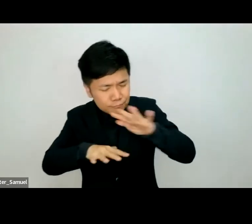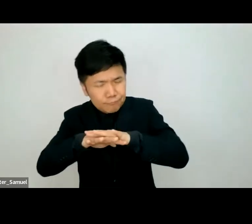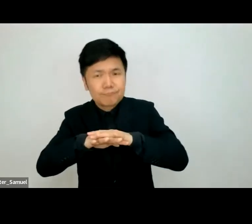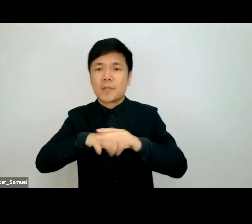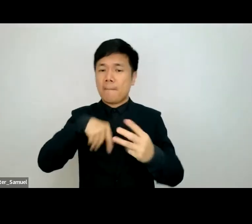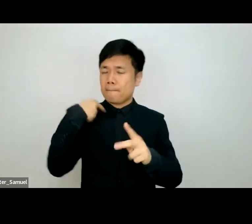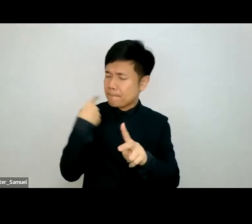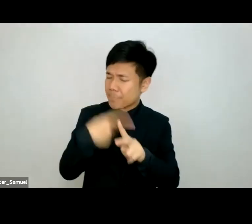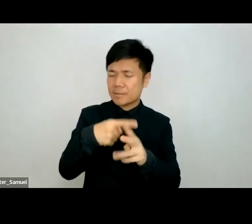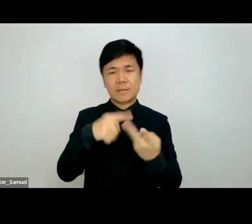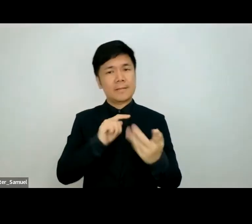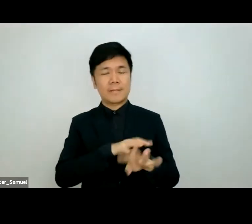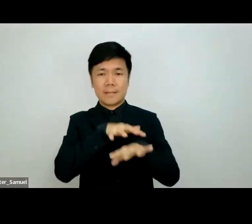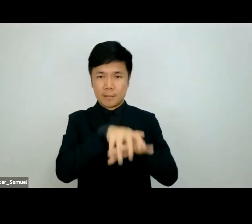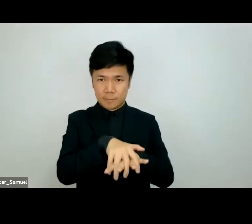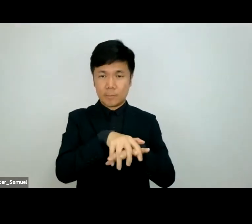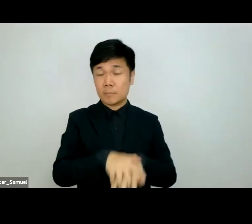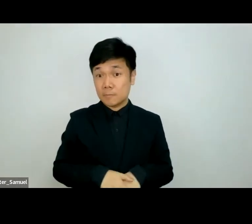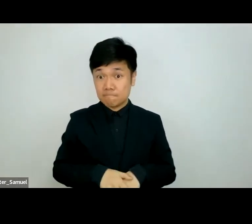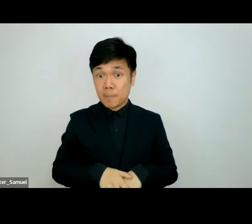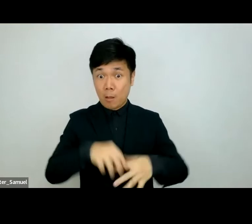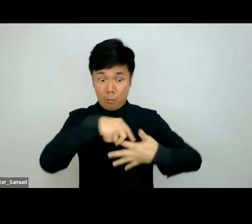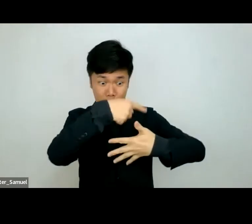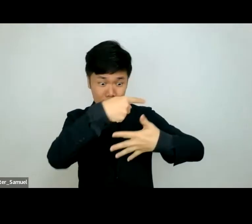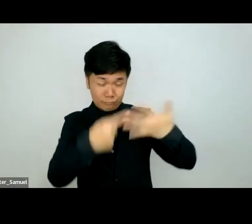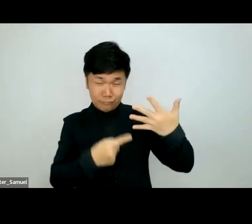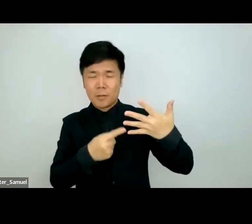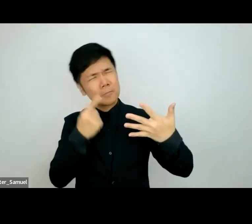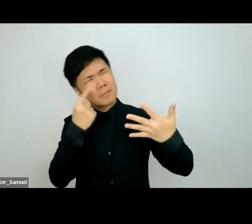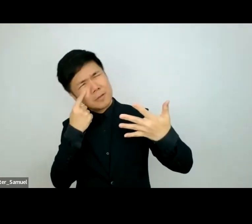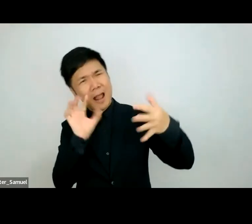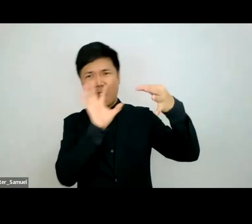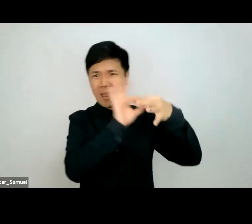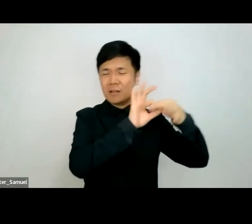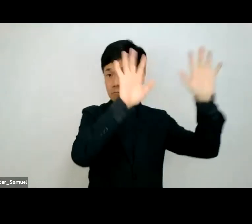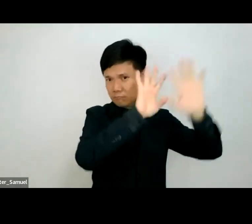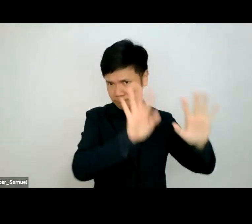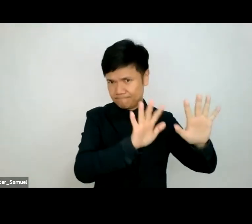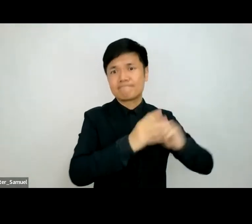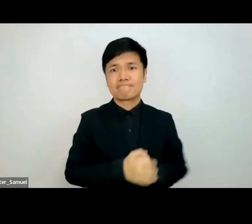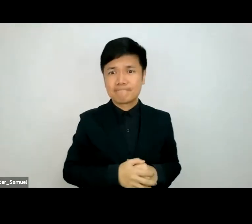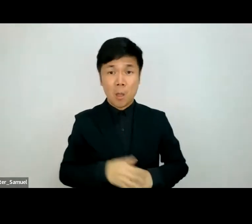handicaps. Et nous savons que le changement climatique a un impact sur notre